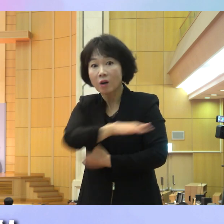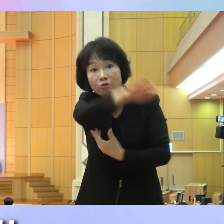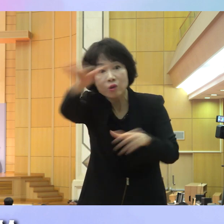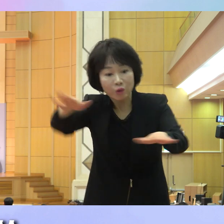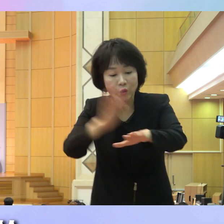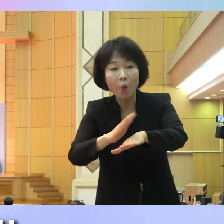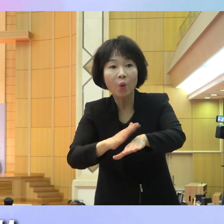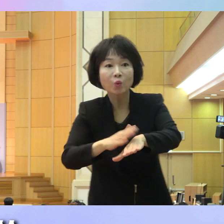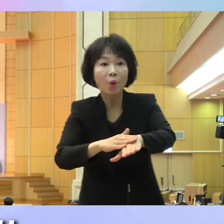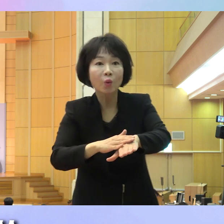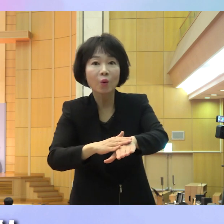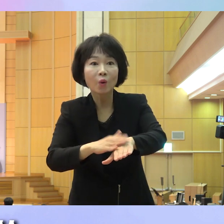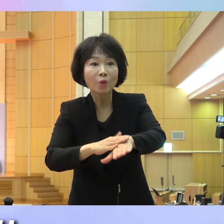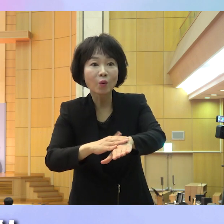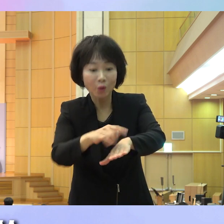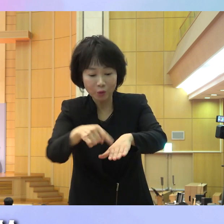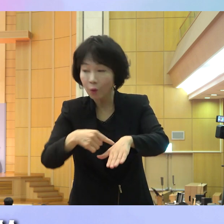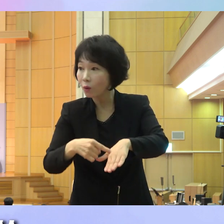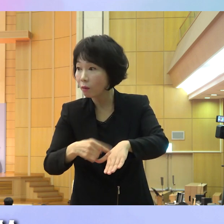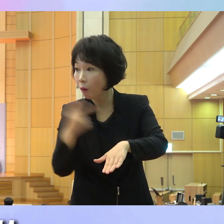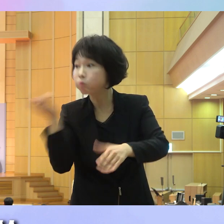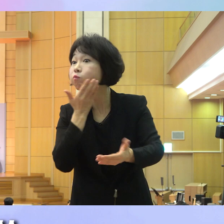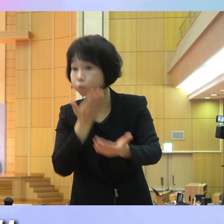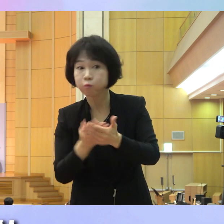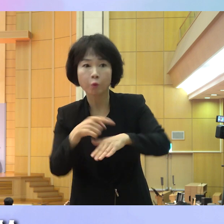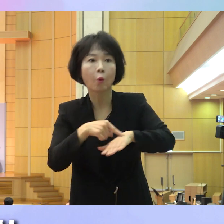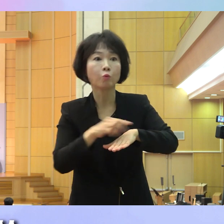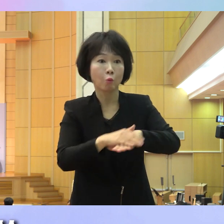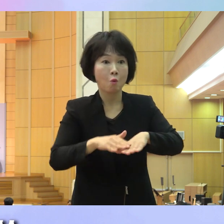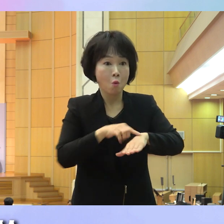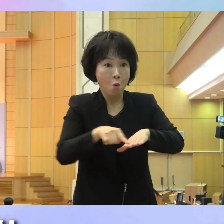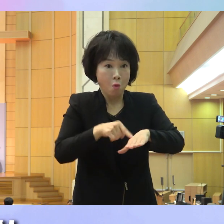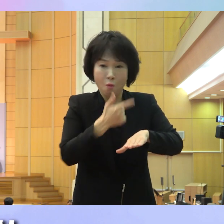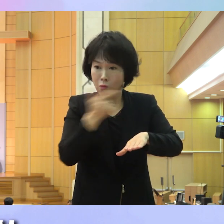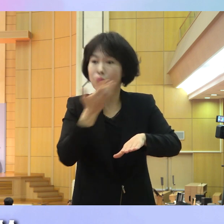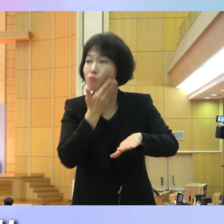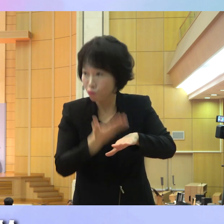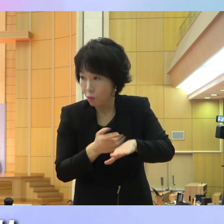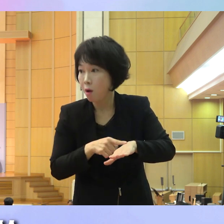우리 몸의 지체 중에서도 정말 귀합니다.